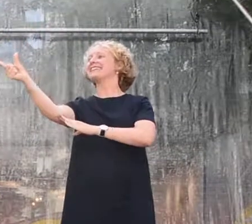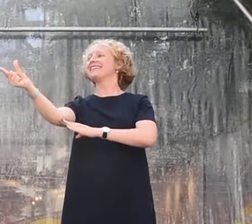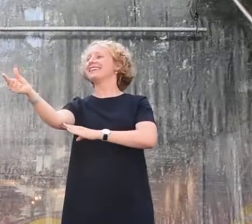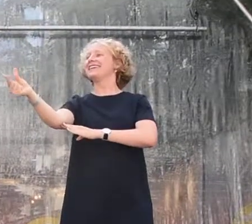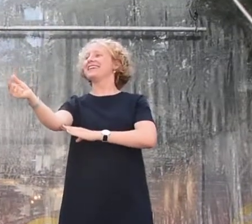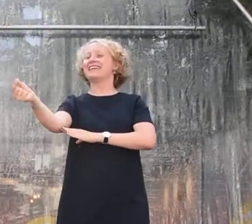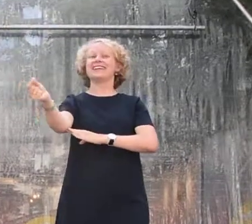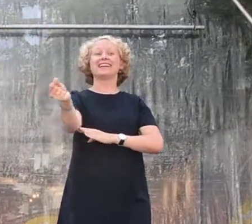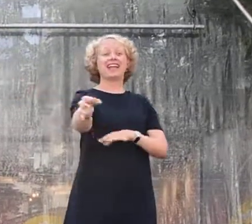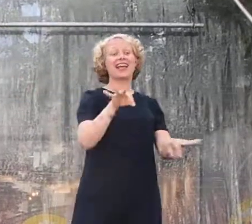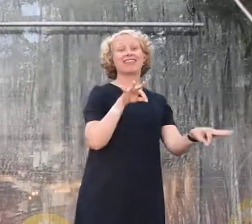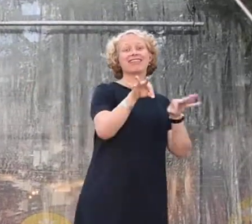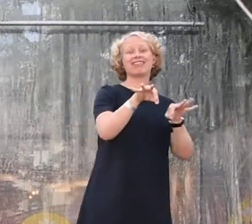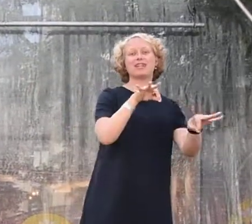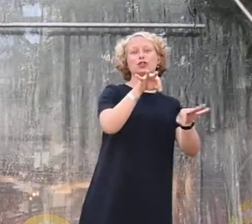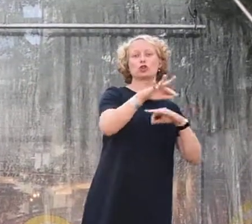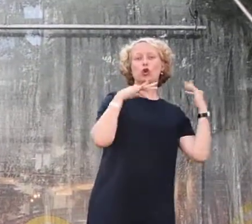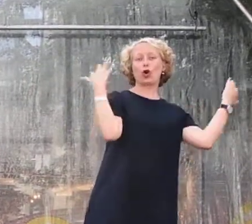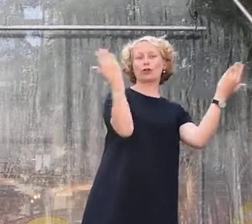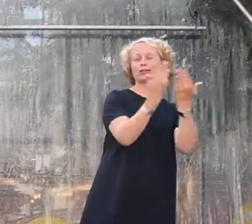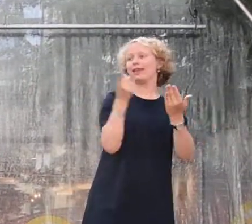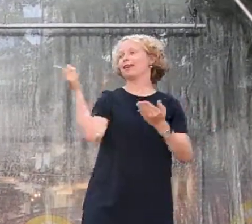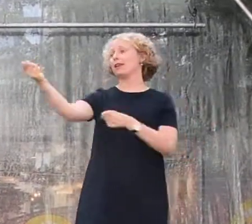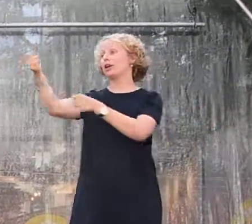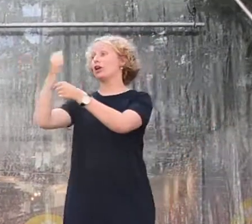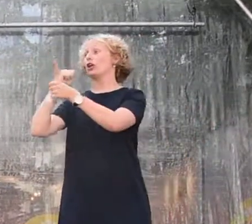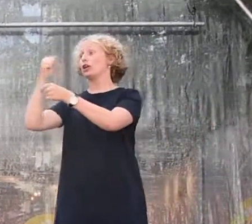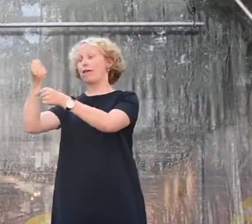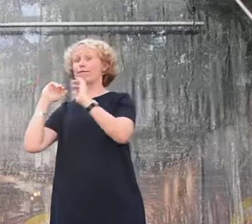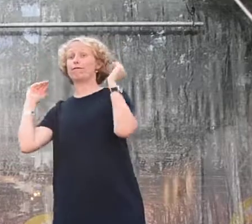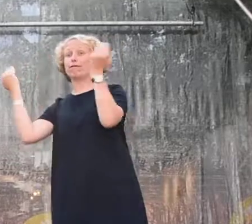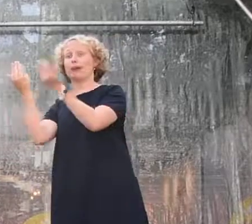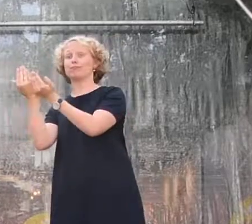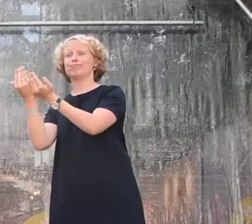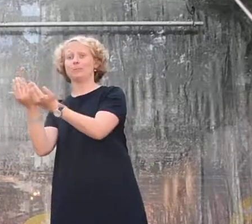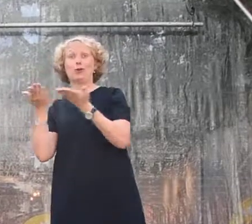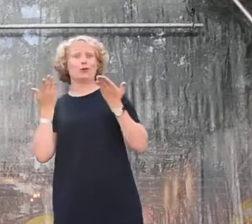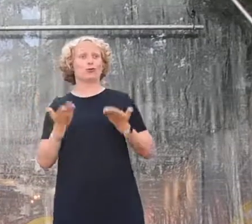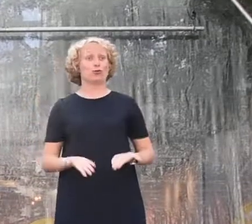maan. De disco's en donkere bottega's